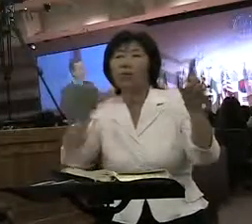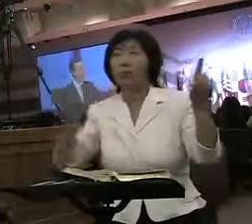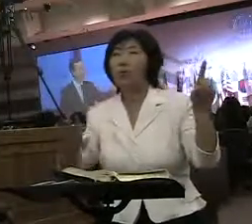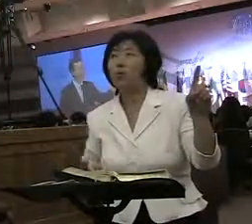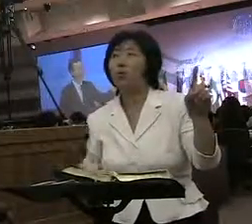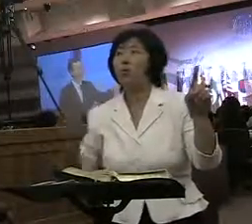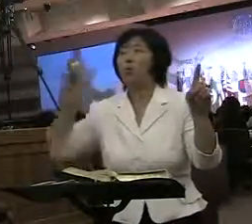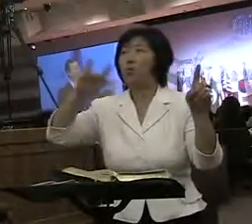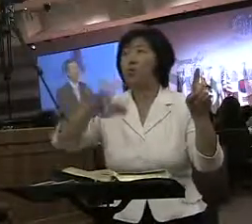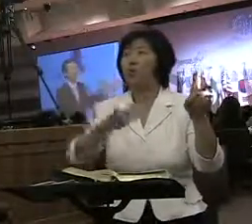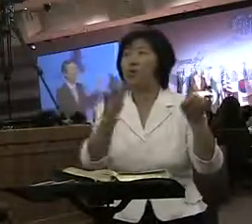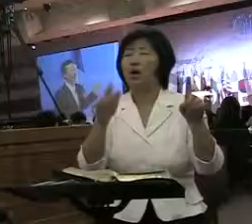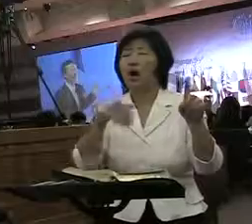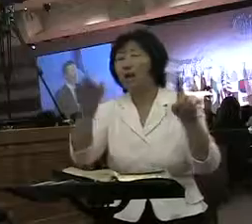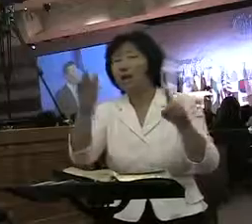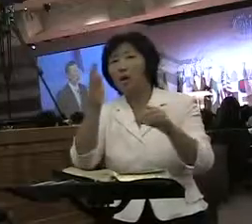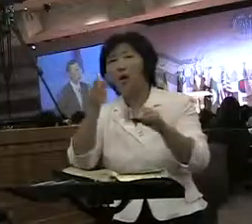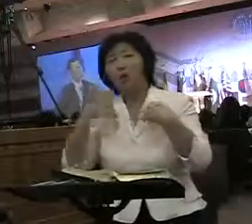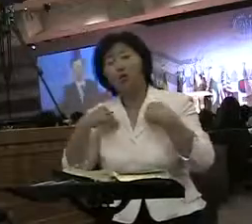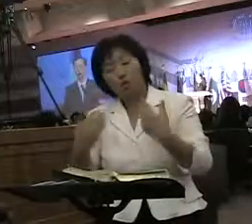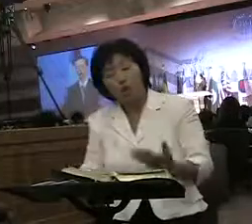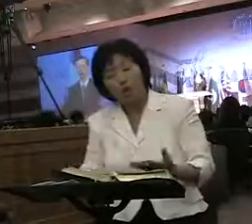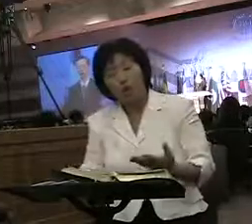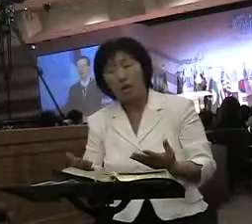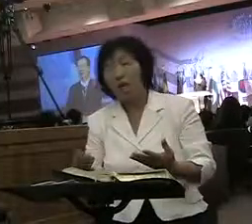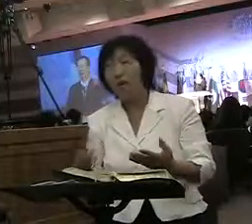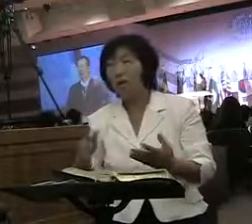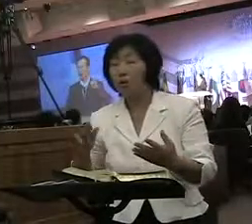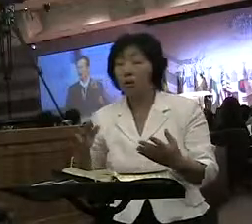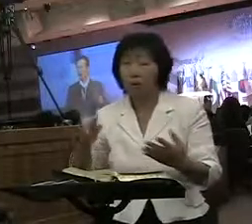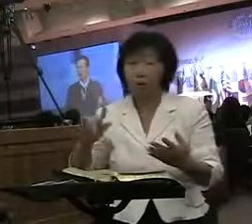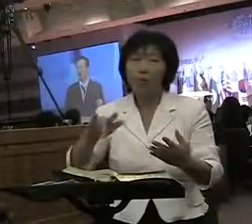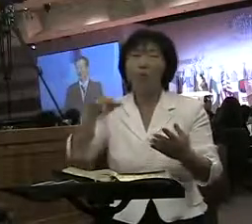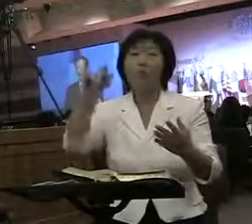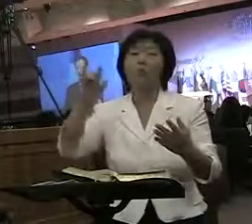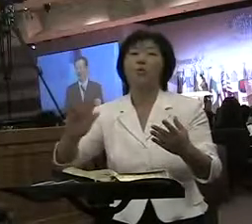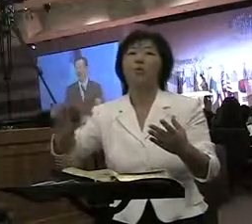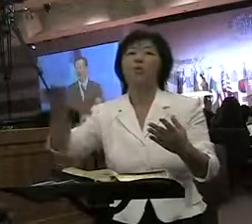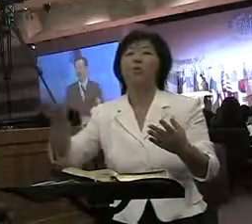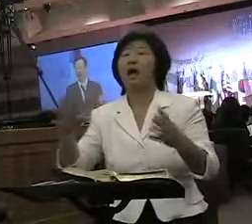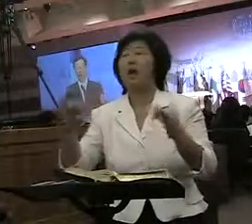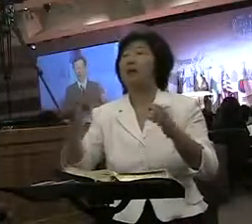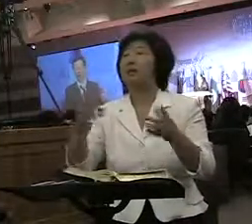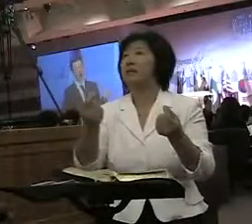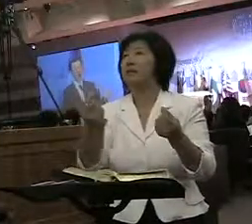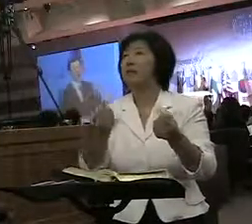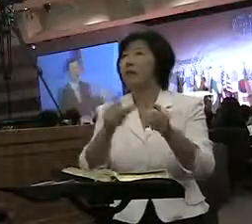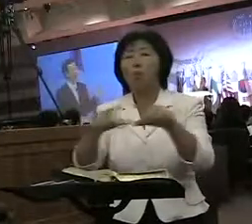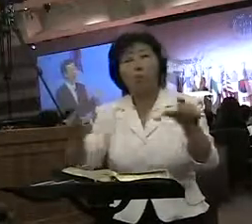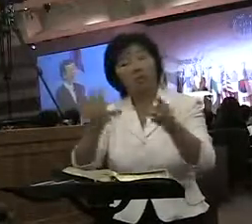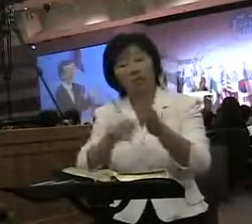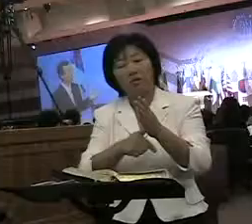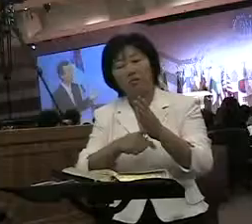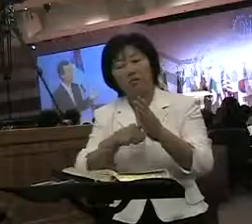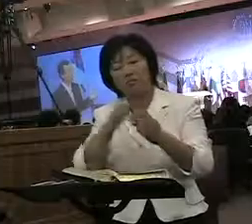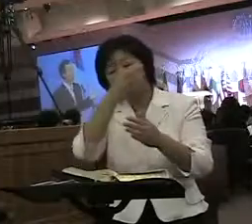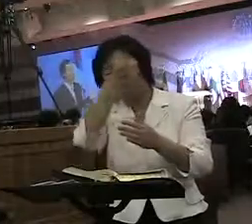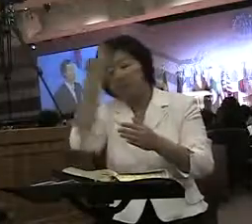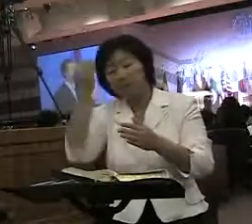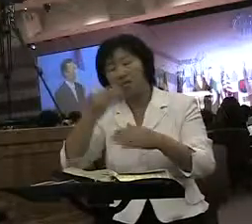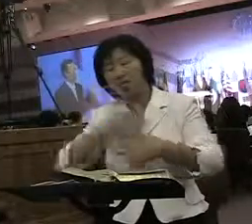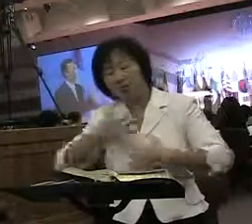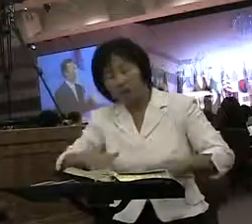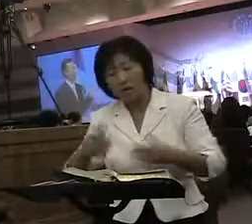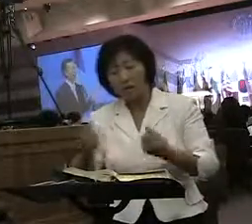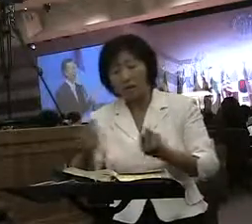수도 있겠지만 그냥 쭉 전진하여 가는 그 새들의 이동을 봅니다. 보통 때는 별로 힘이 없는 새